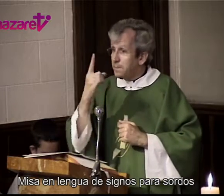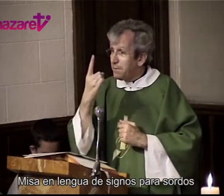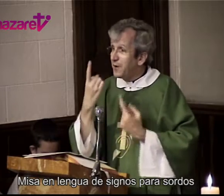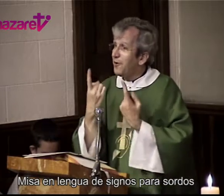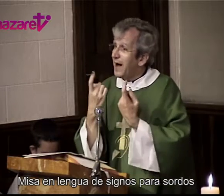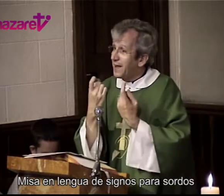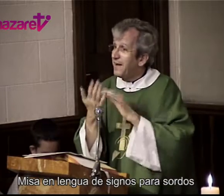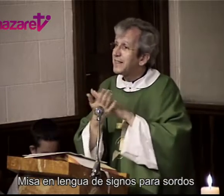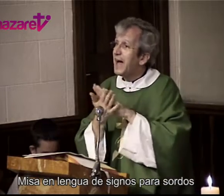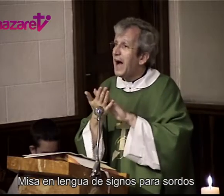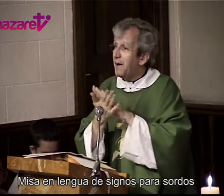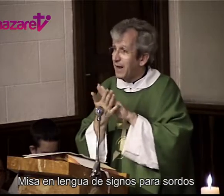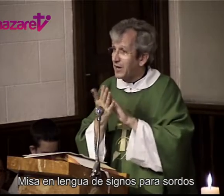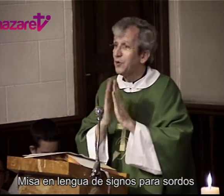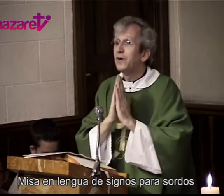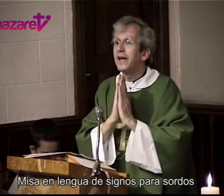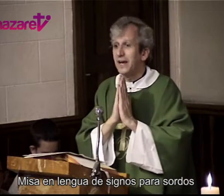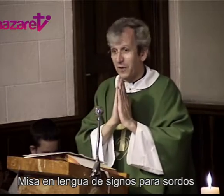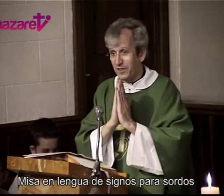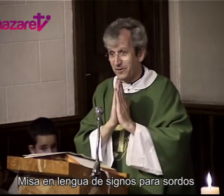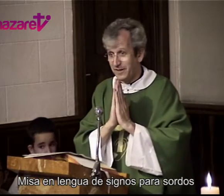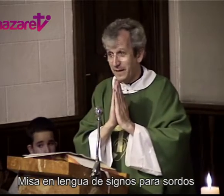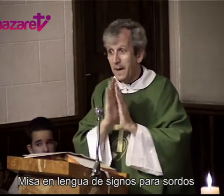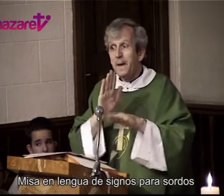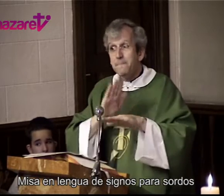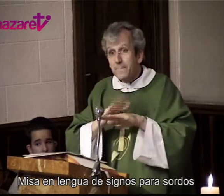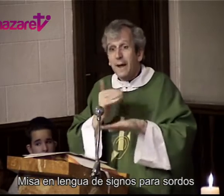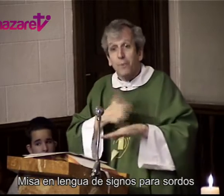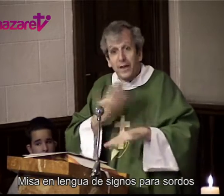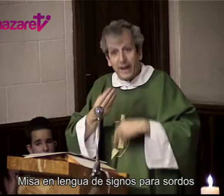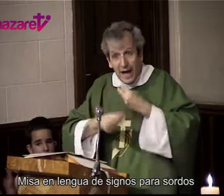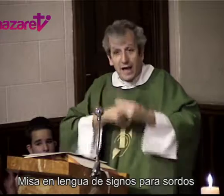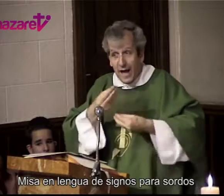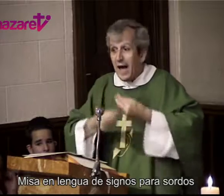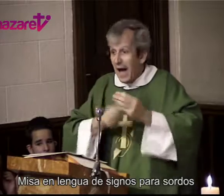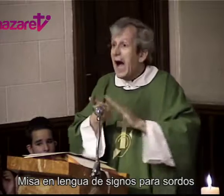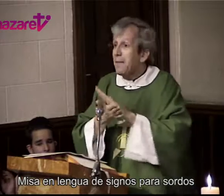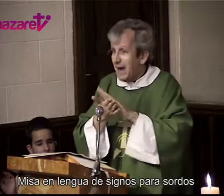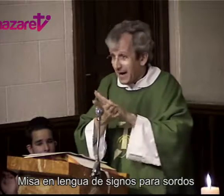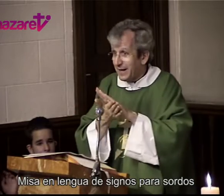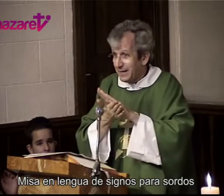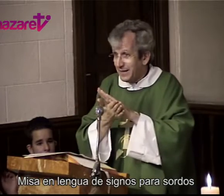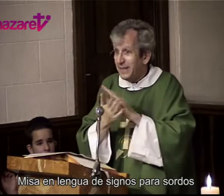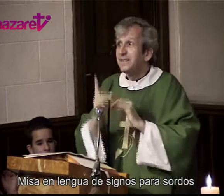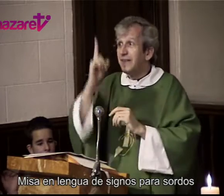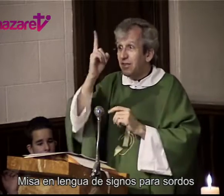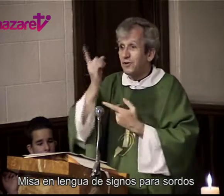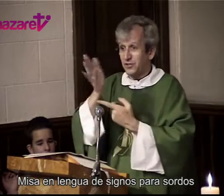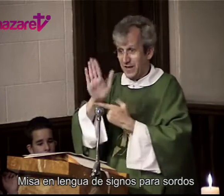primero hará falta hablarlo en la oración. Para poder hablar de Dios a